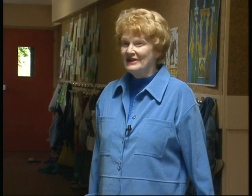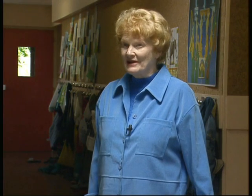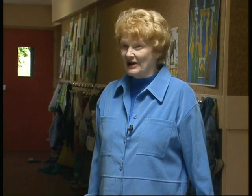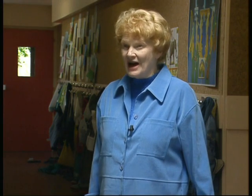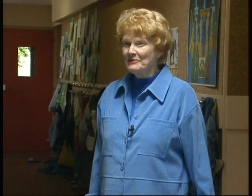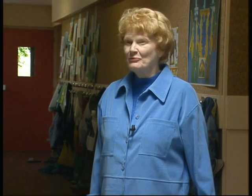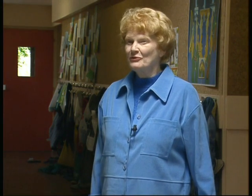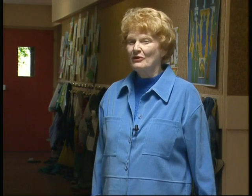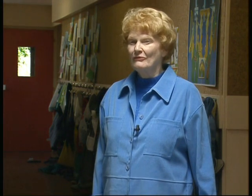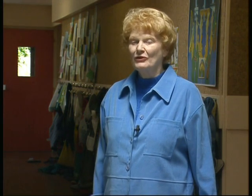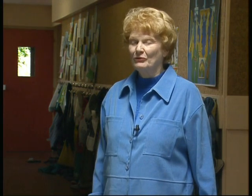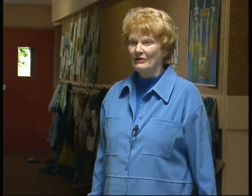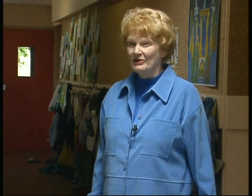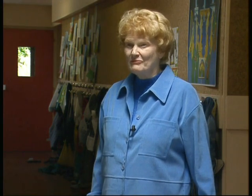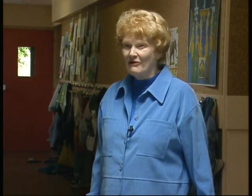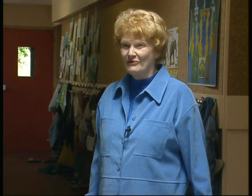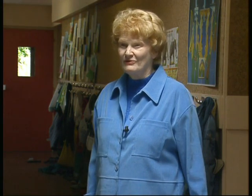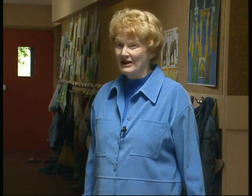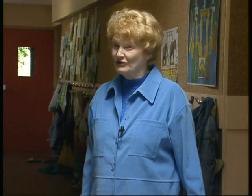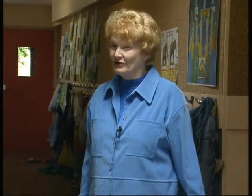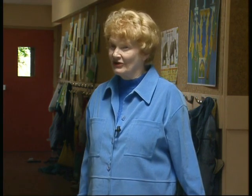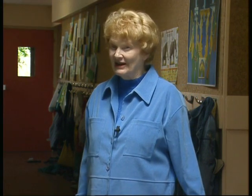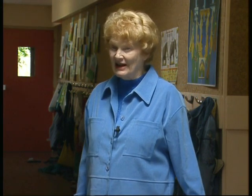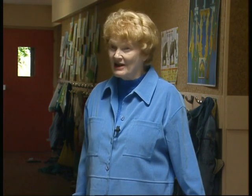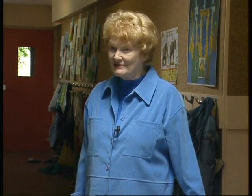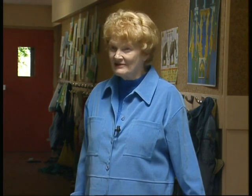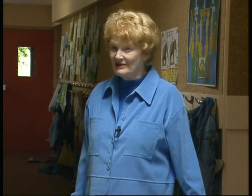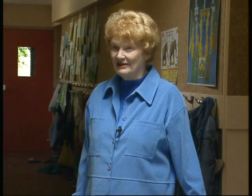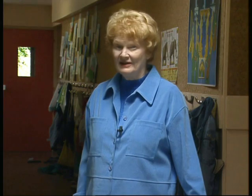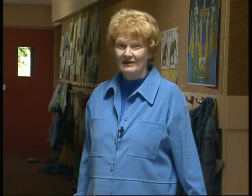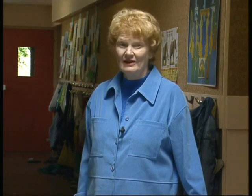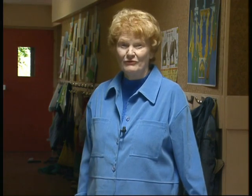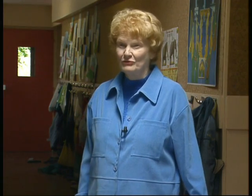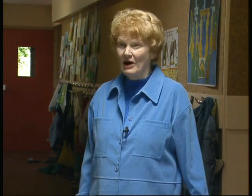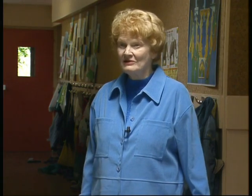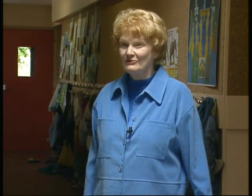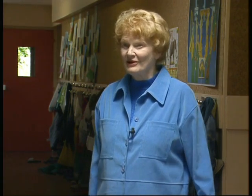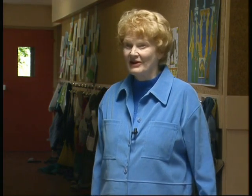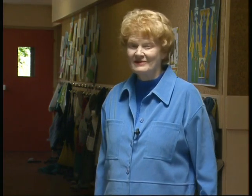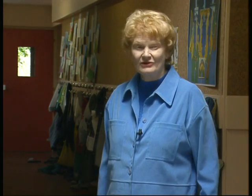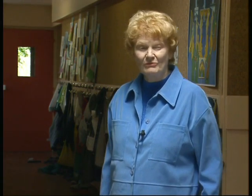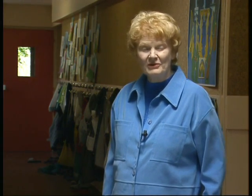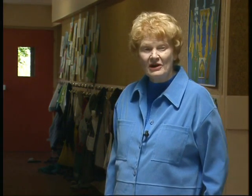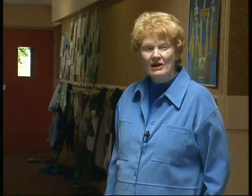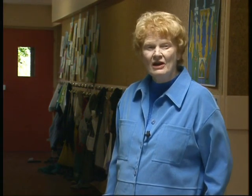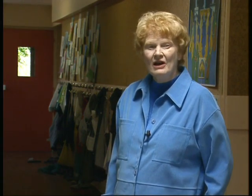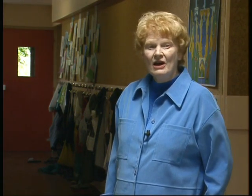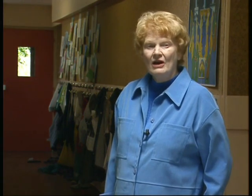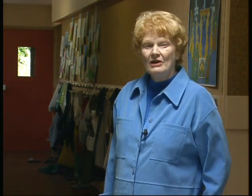que disent les camarades pour que l'enfant soit vraiment acteur dans la classe, qu'il lève le doigt si le camarade s'est